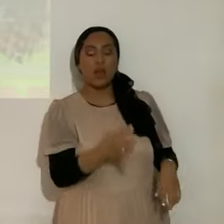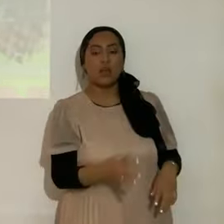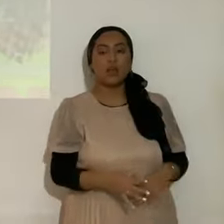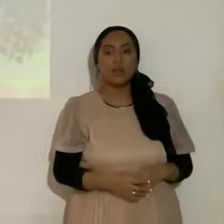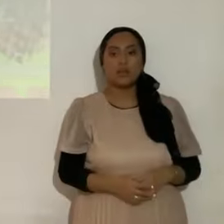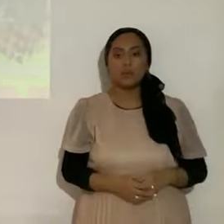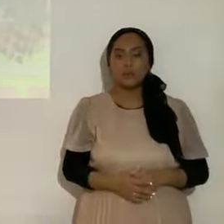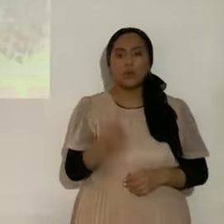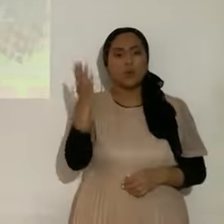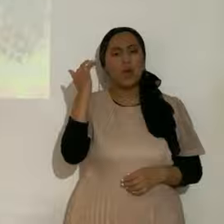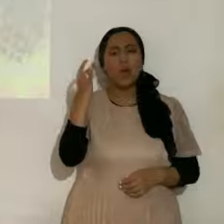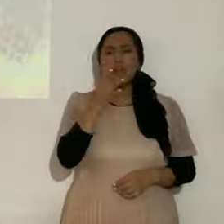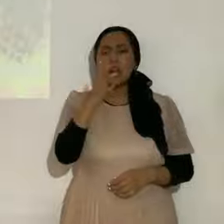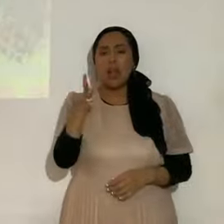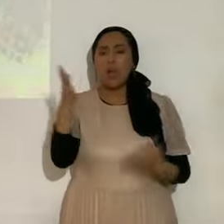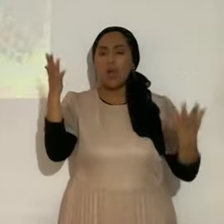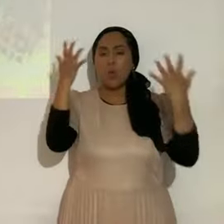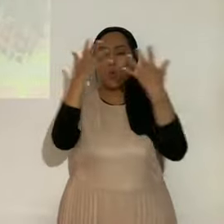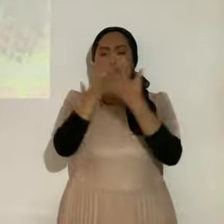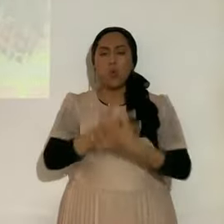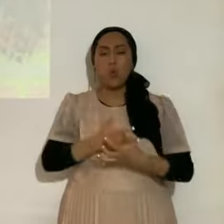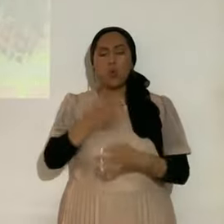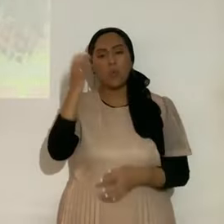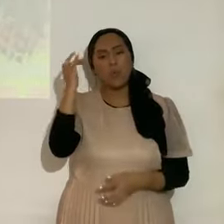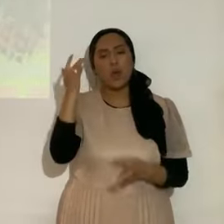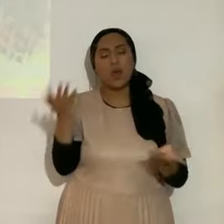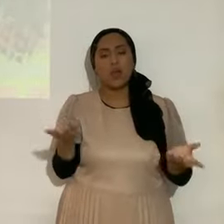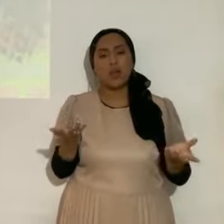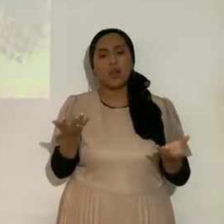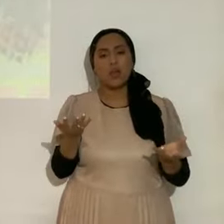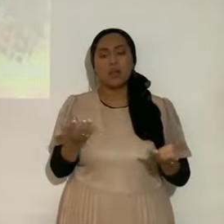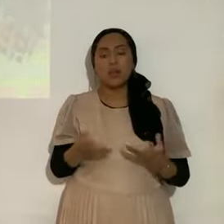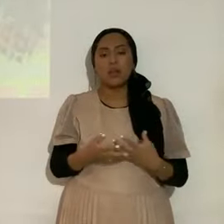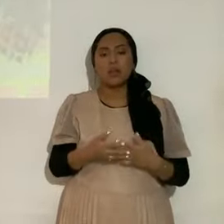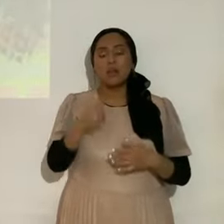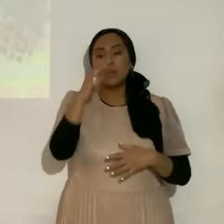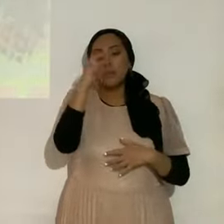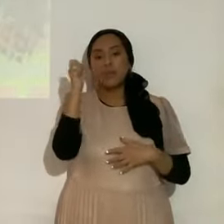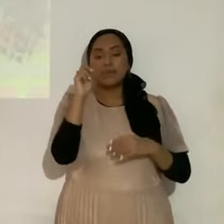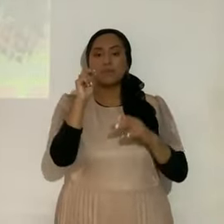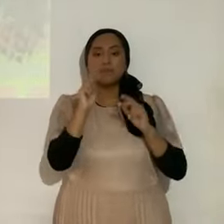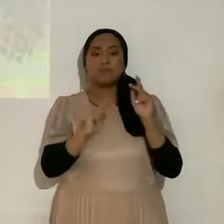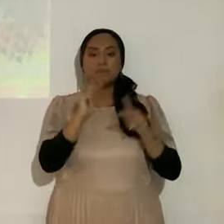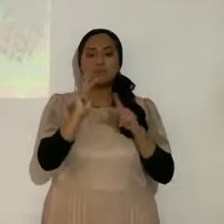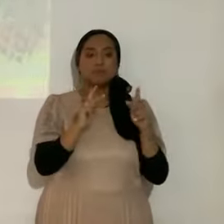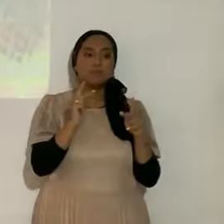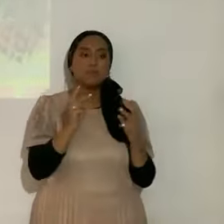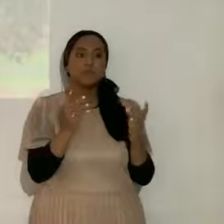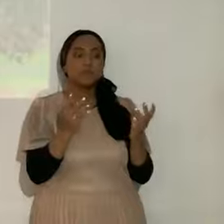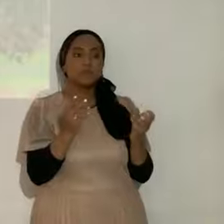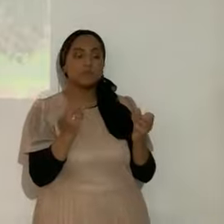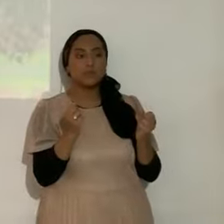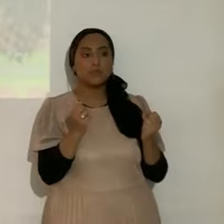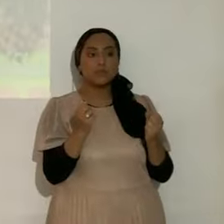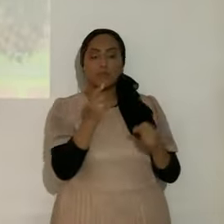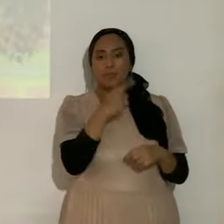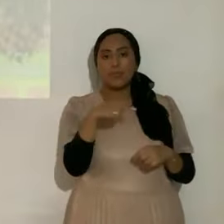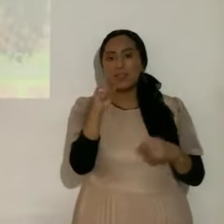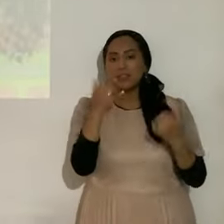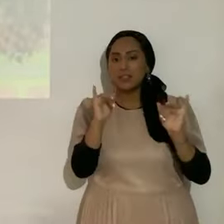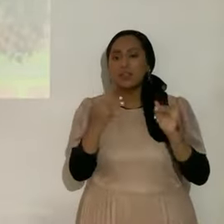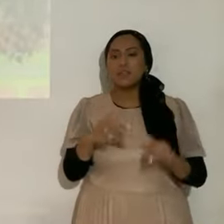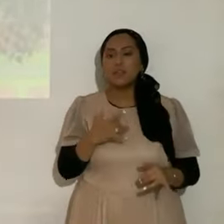opaca o se apaga la luz en muchos que son creyentes? ¿Por qué? Porque las personas realmente siguen